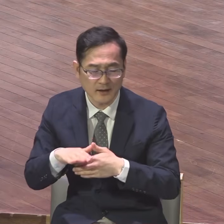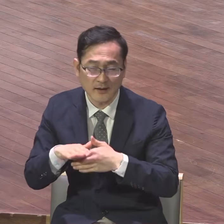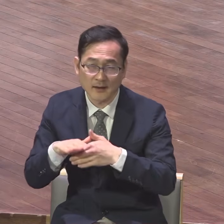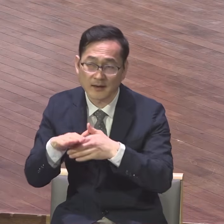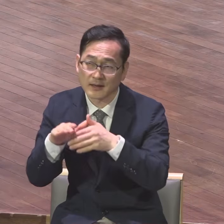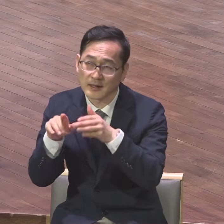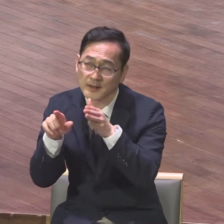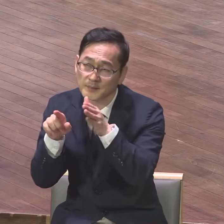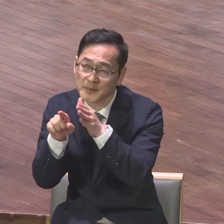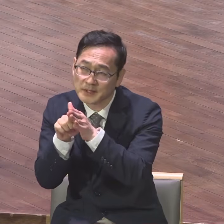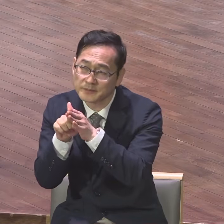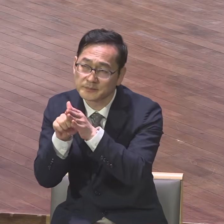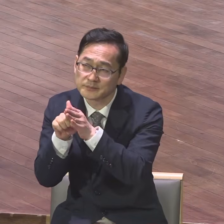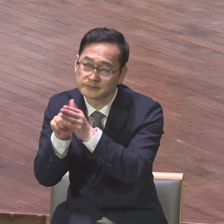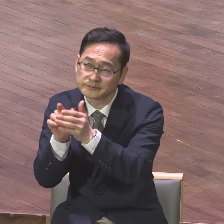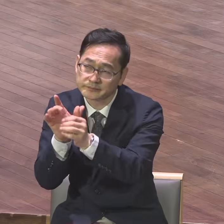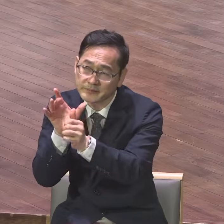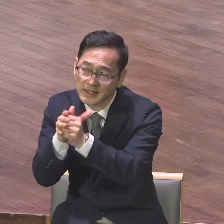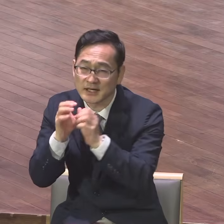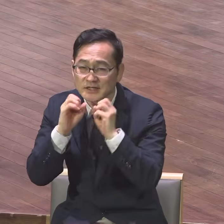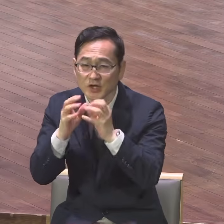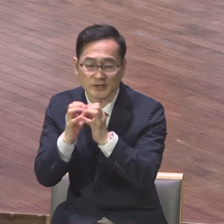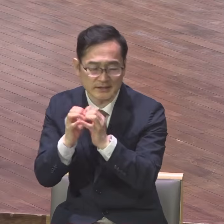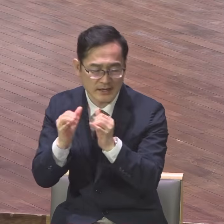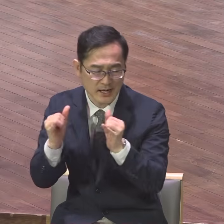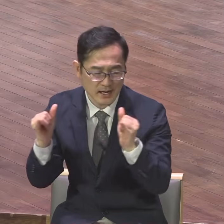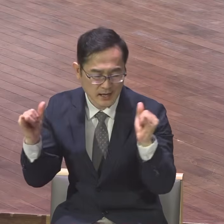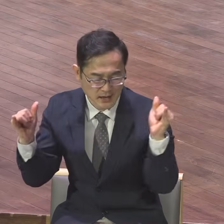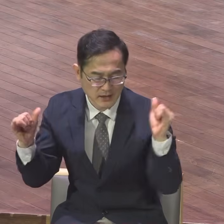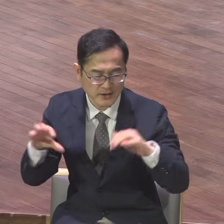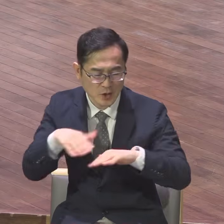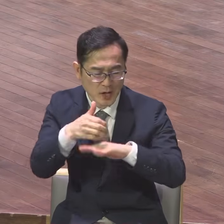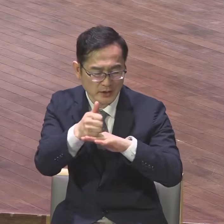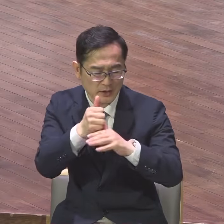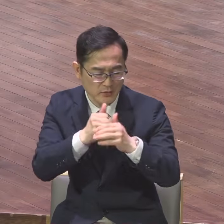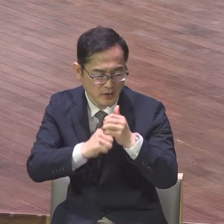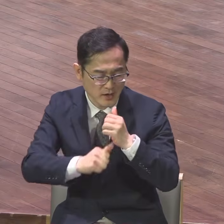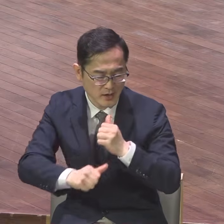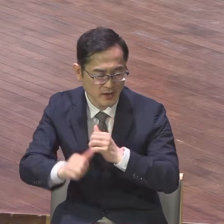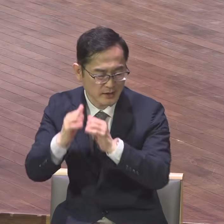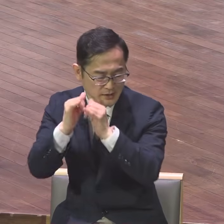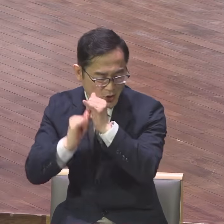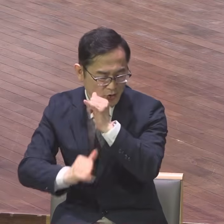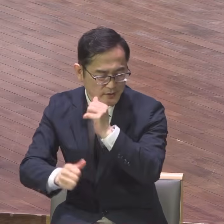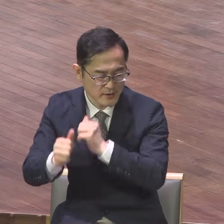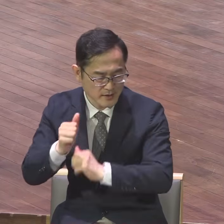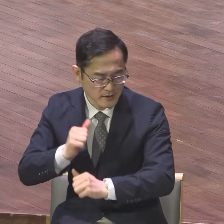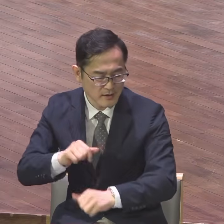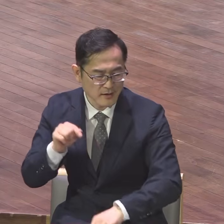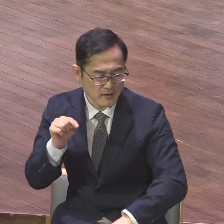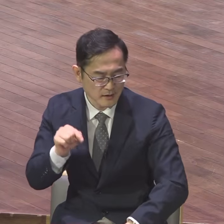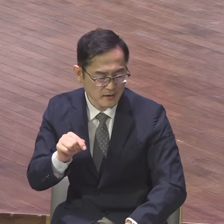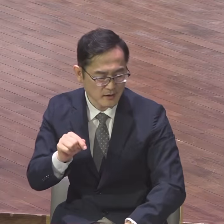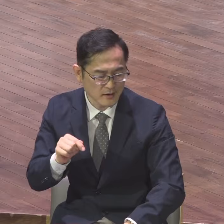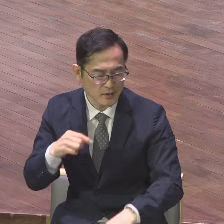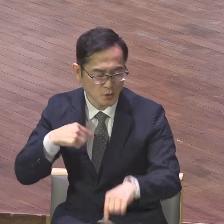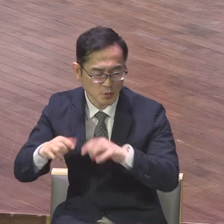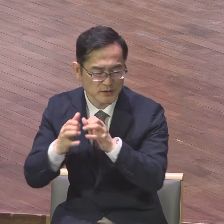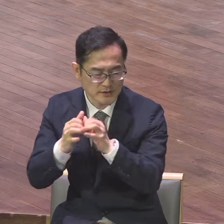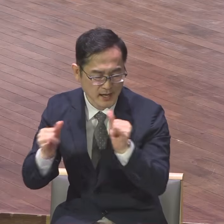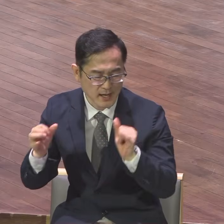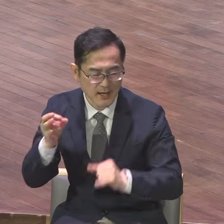의뢰할 선지자 열왕기 역대 그는 통치자 에스라서